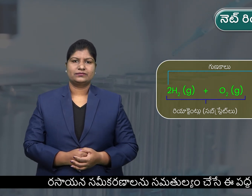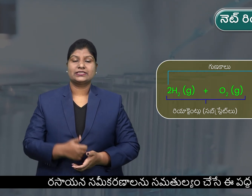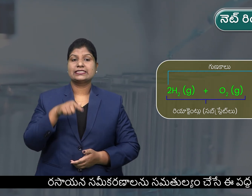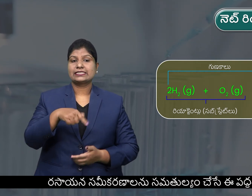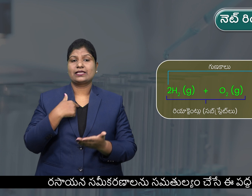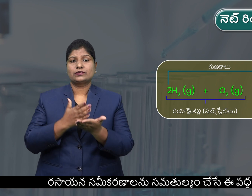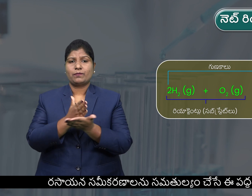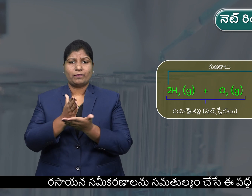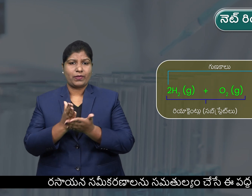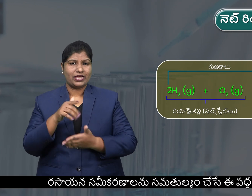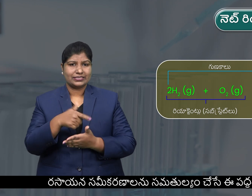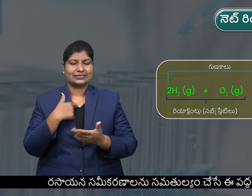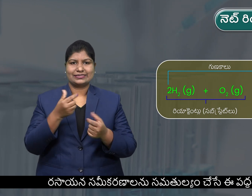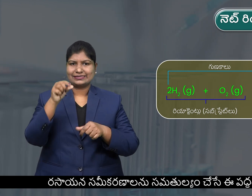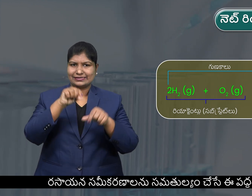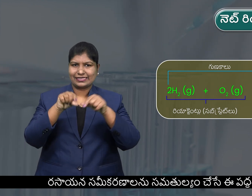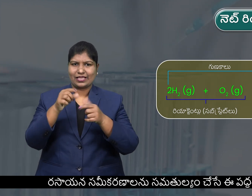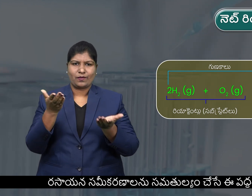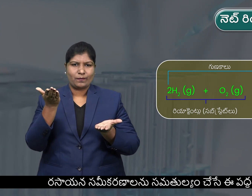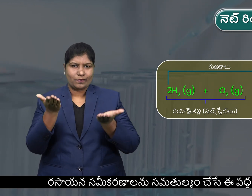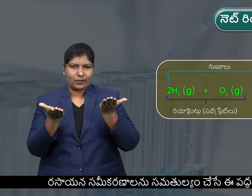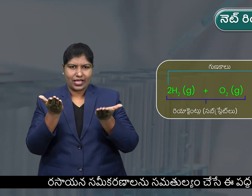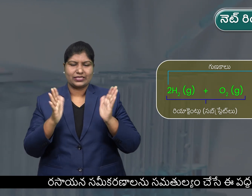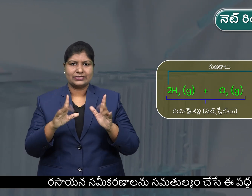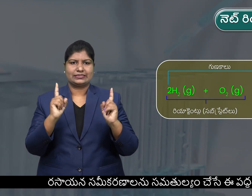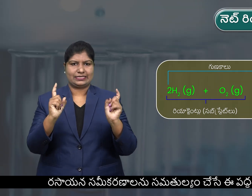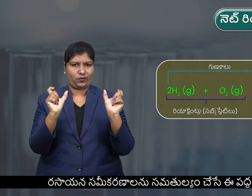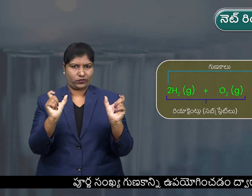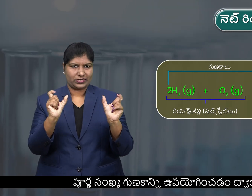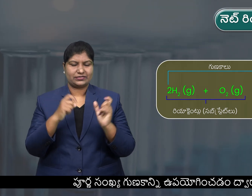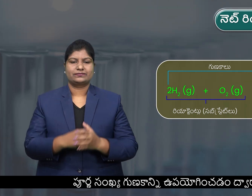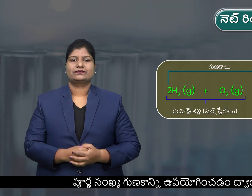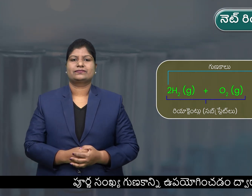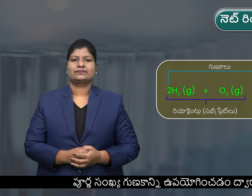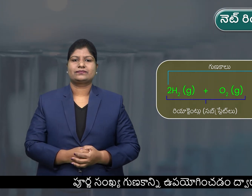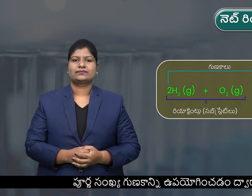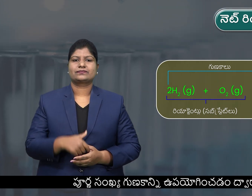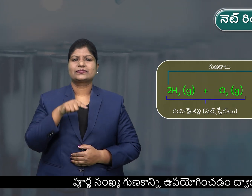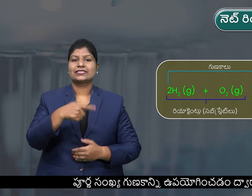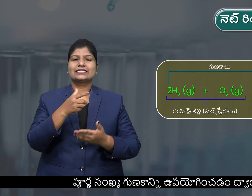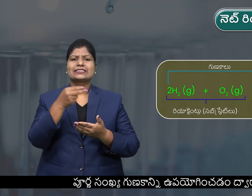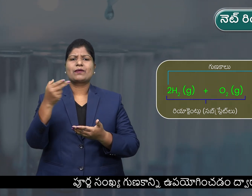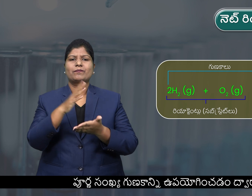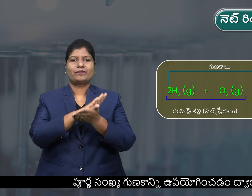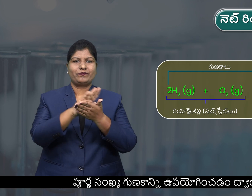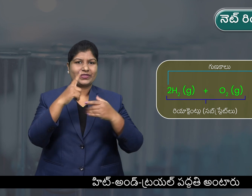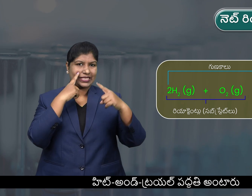రసాయన సమీకరణాలను సమతుల్యం చేసే ఈ పద్ధతిని చిన్న పూర్ణ సంఖ్య గుణకాన్ని ఉపయోగించడం ద్వారా హిట్